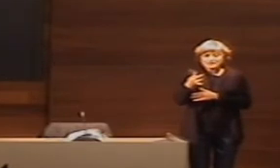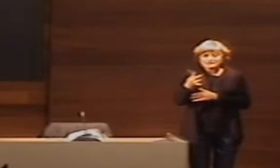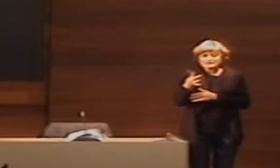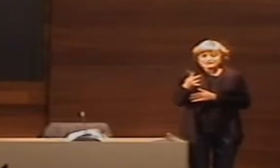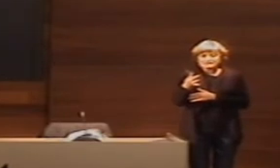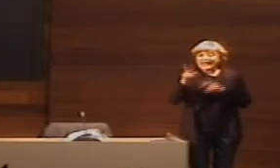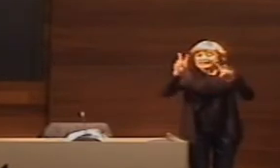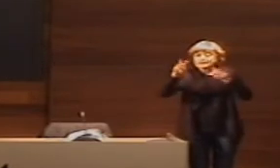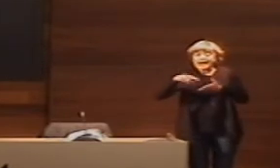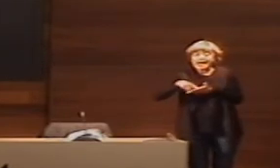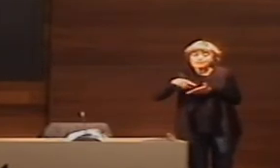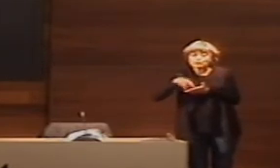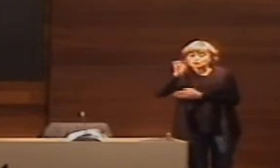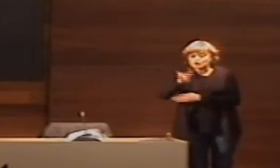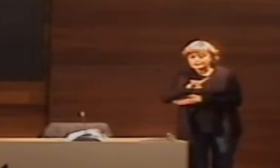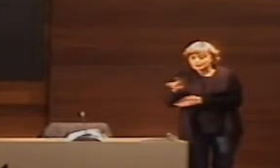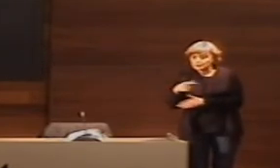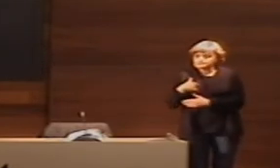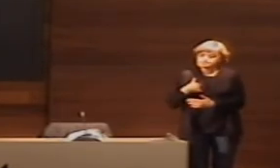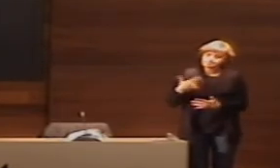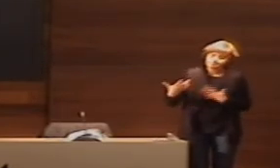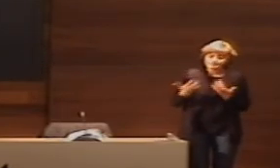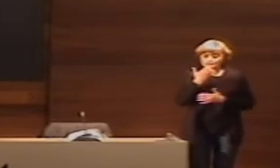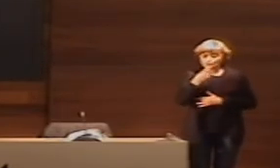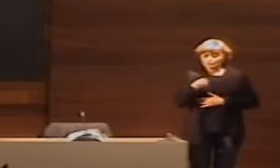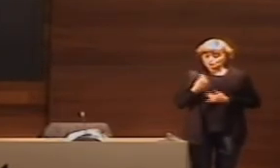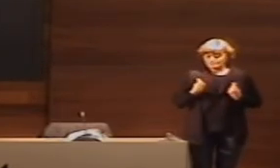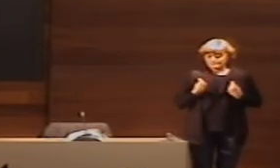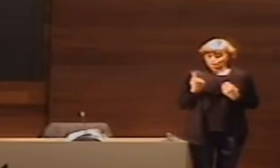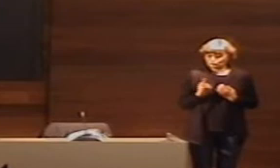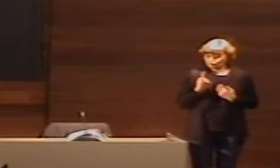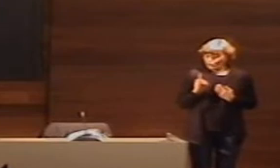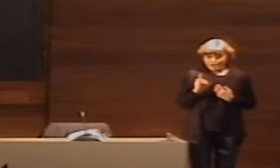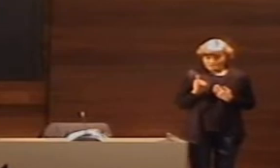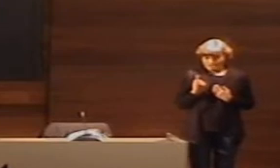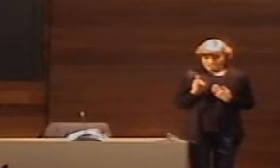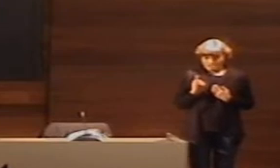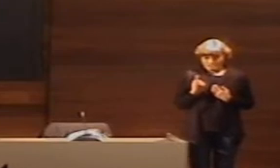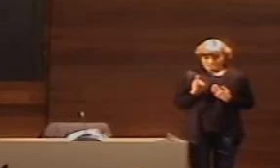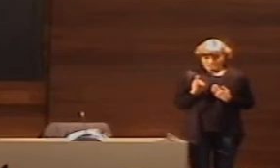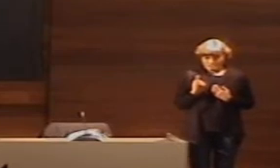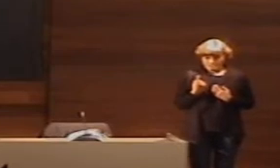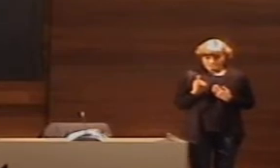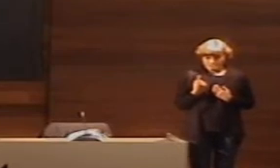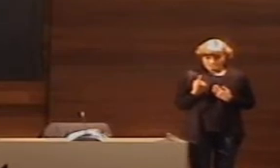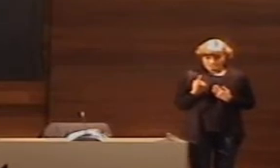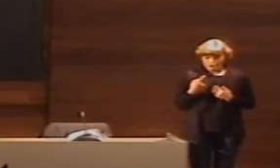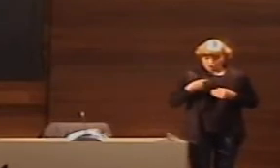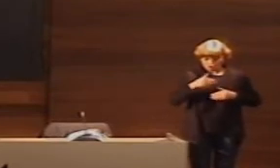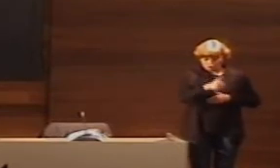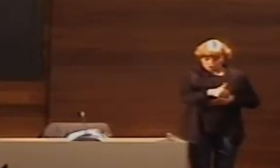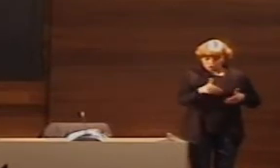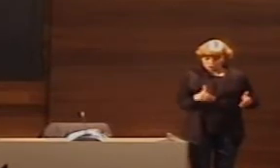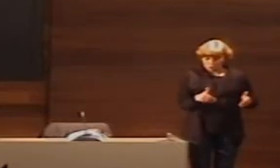pues es muy complejo, porque yo digo, bueno, yo vivo sola, entonces ¿por qué no me cobran? Pero igual pues yo tengo más basura de reciclar que